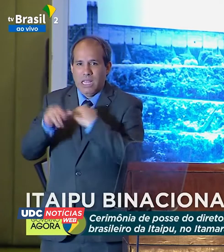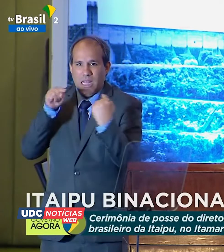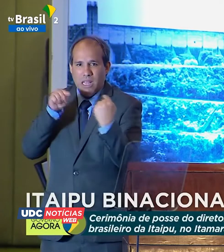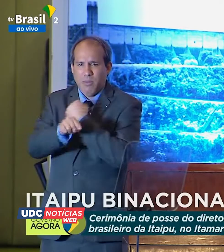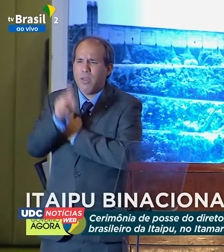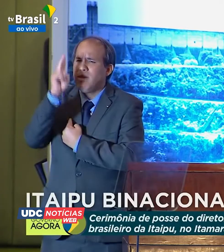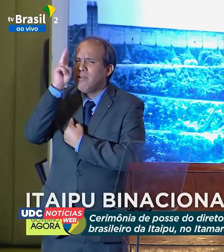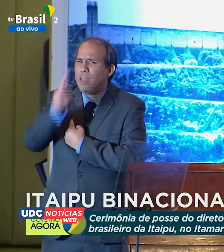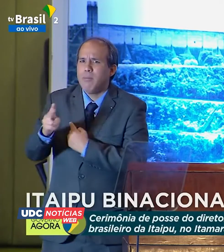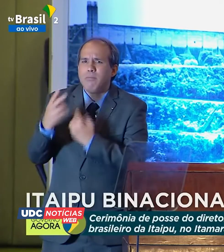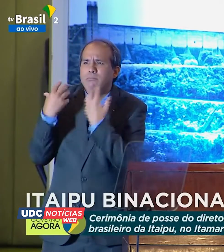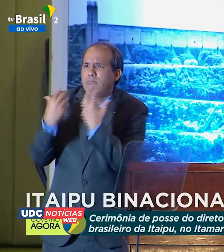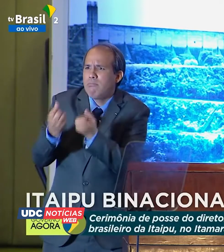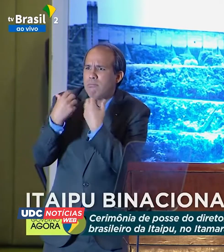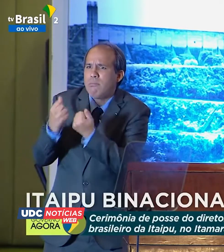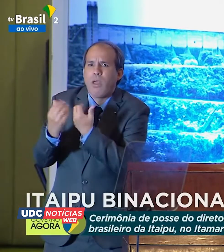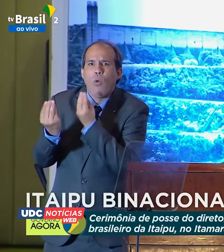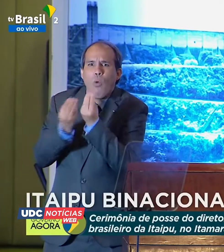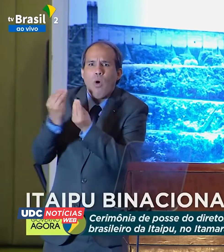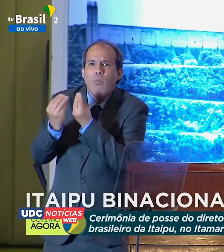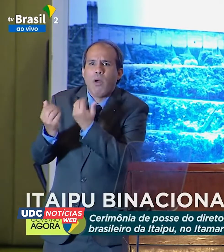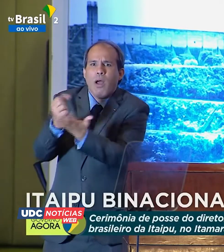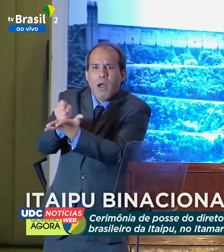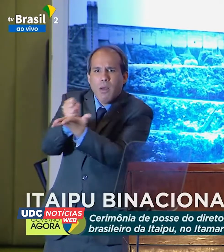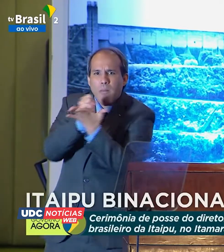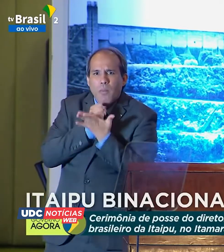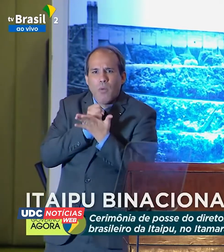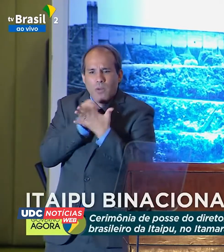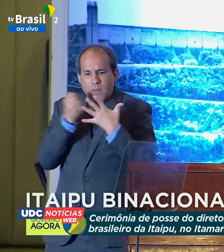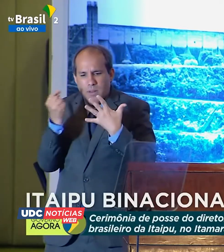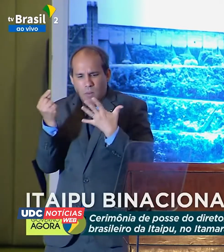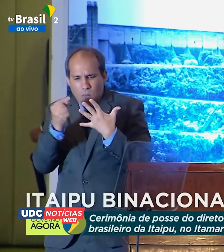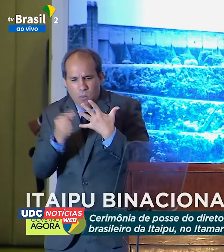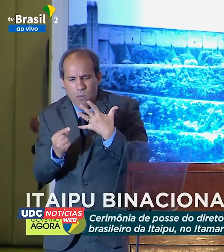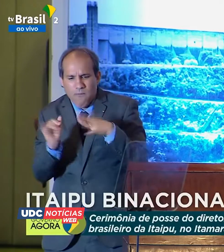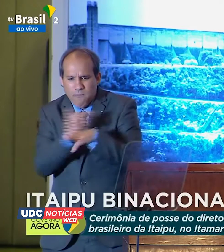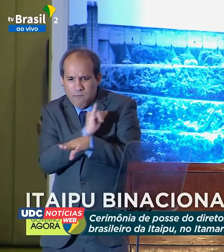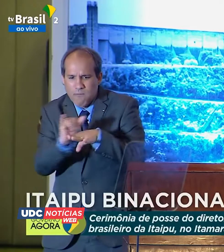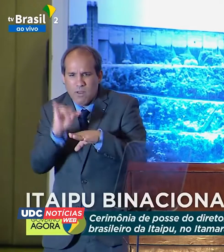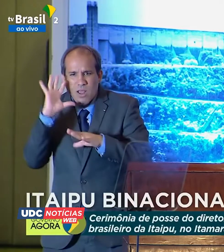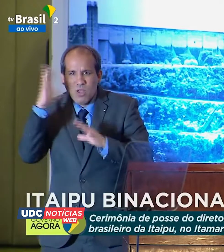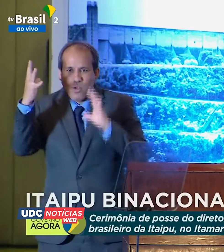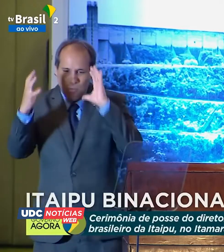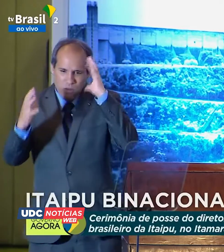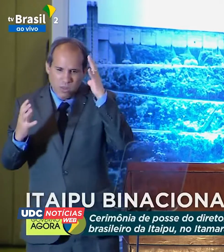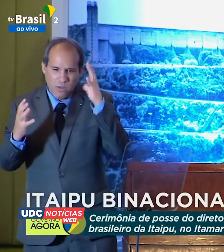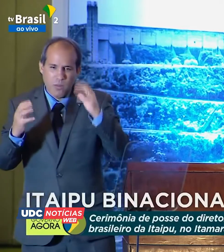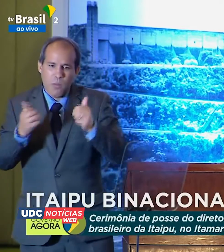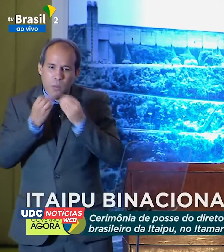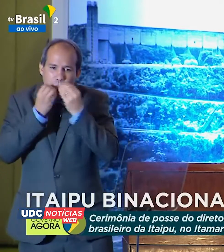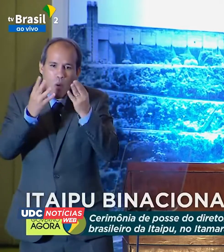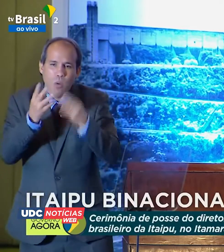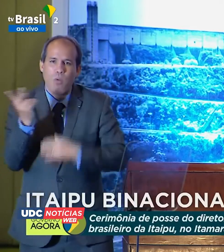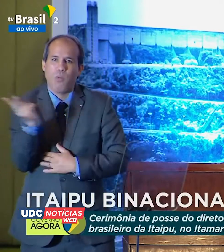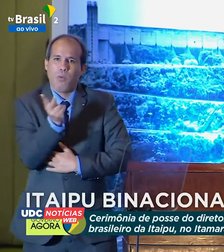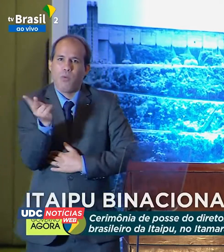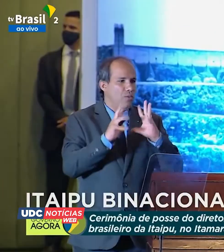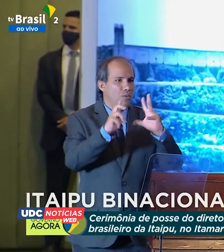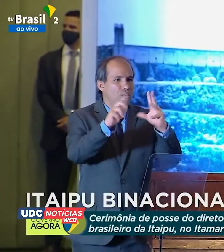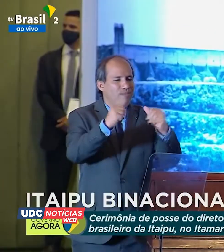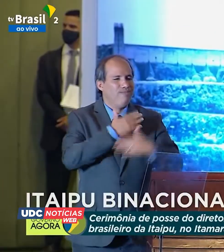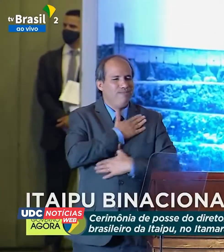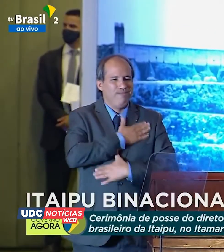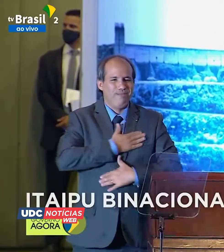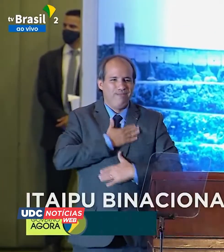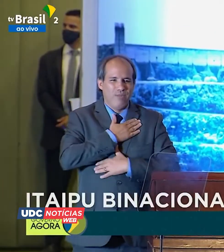disposto a contribuir para o alcance de uma solução mutuamente favorável aos dois países.